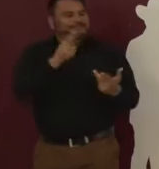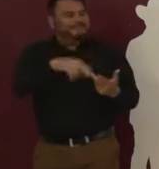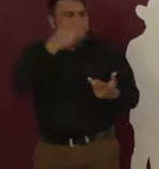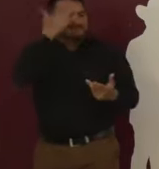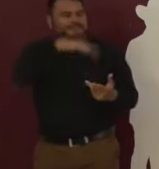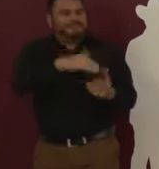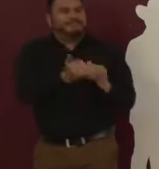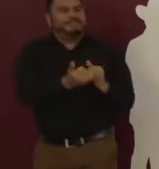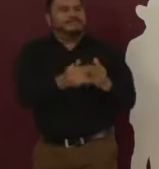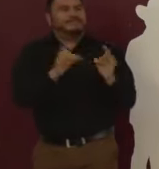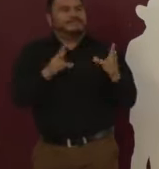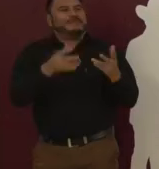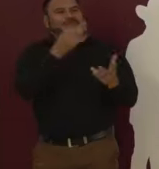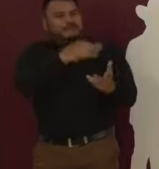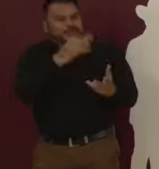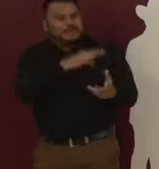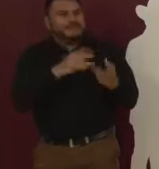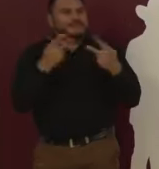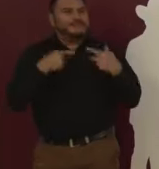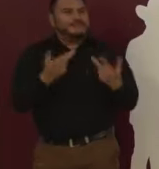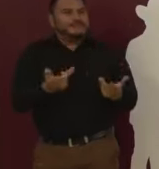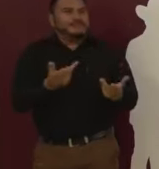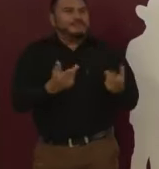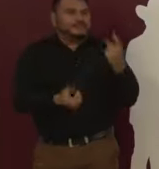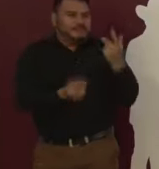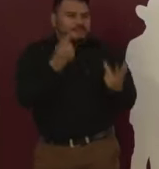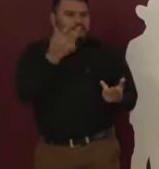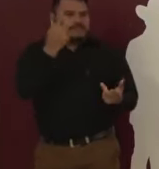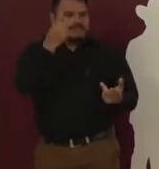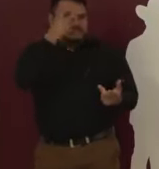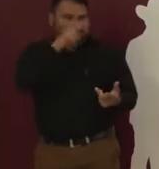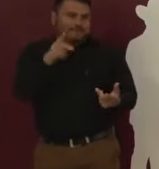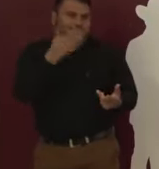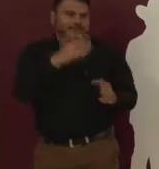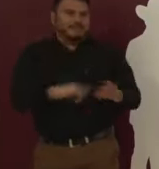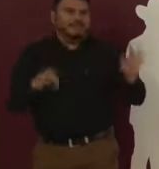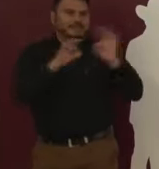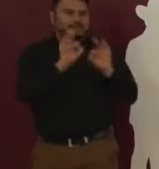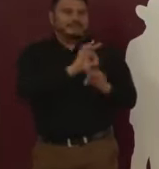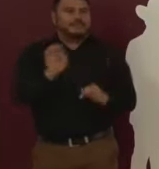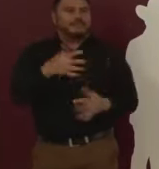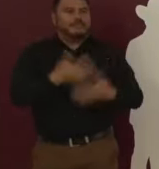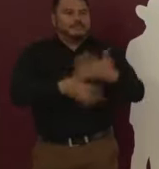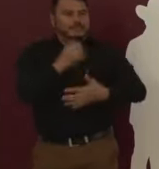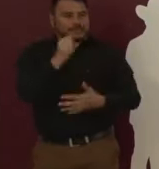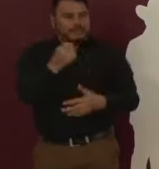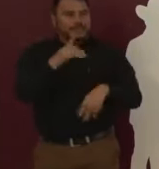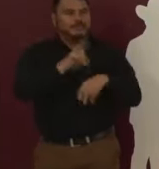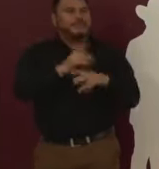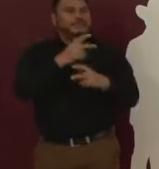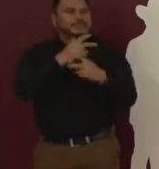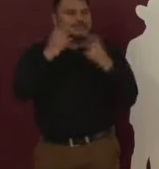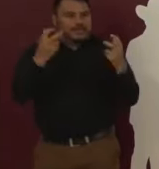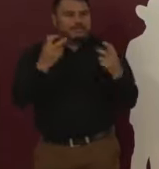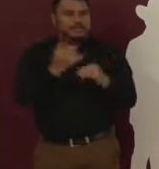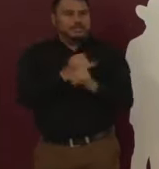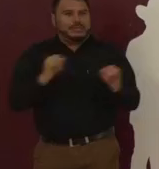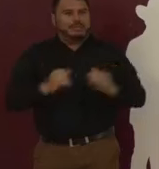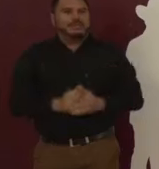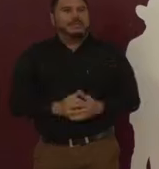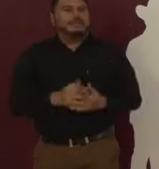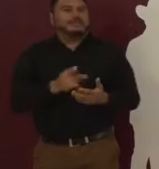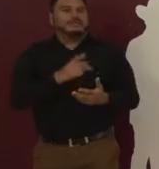por el ánimo de la fiesta, que para todos los mexicanos significa el 15 de septiembre, el grito de independencia,